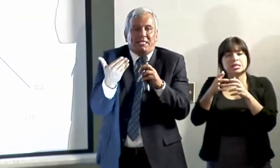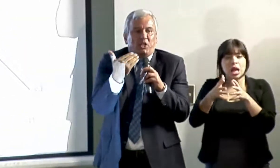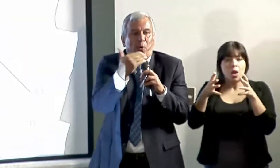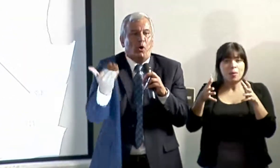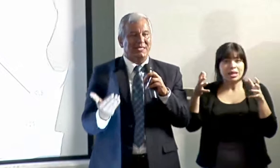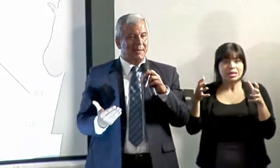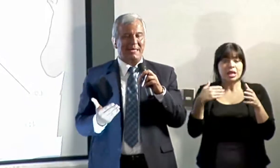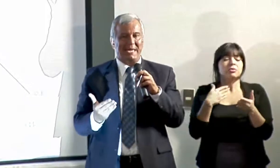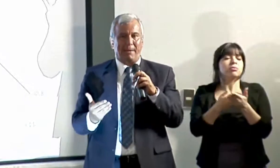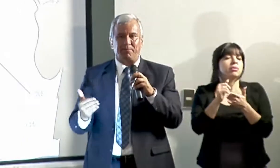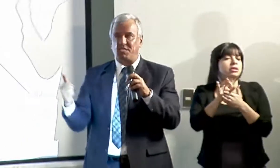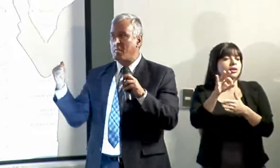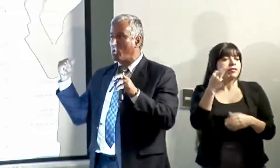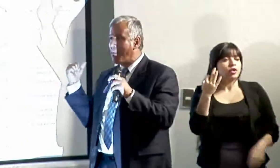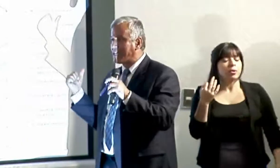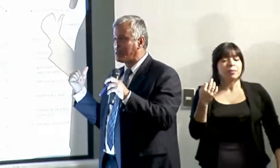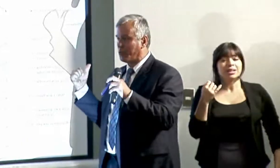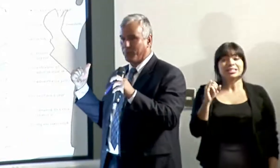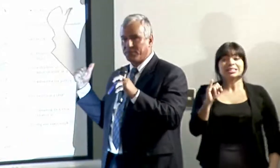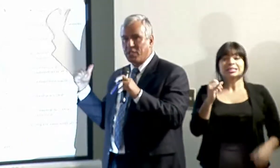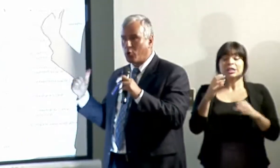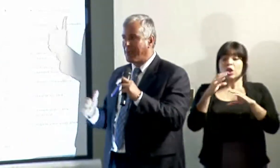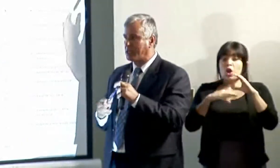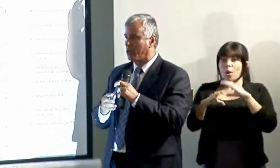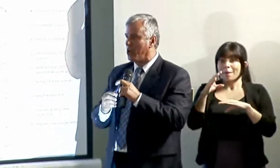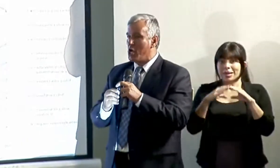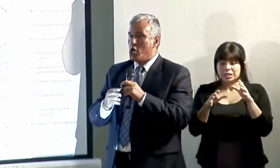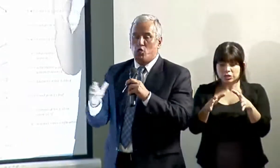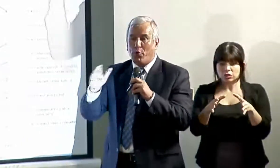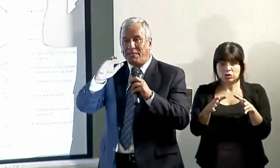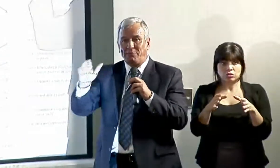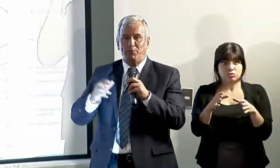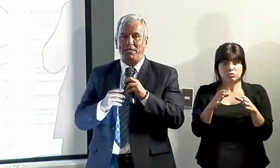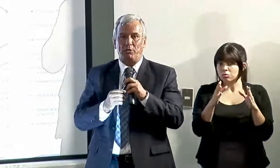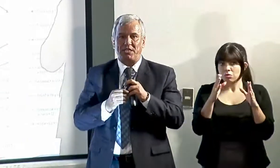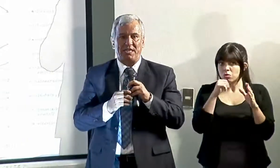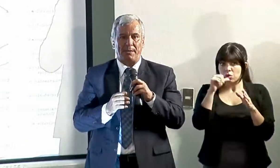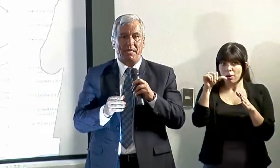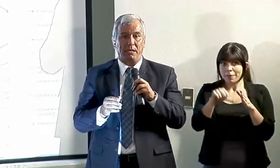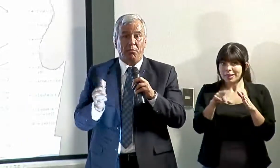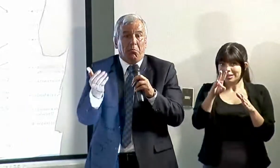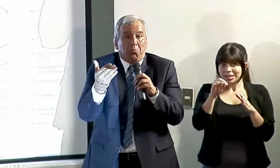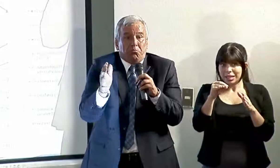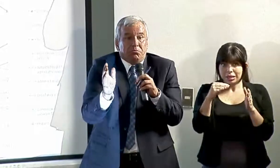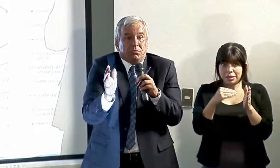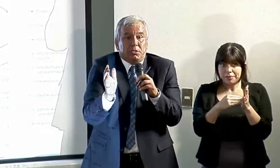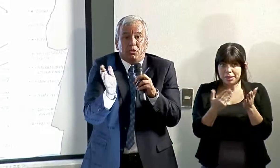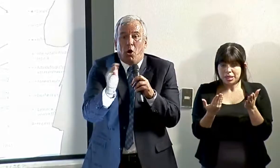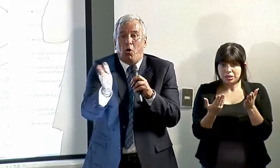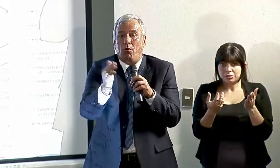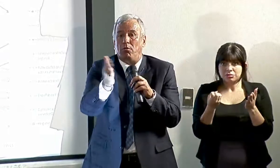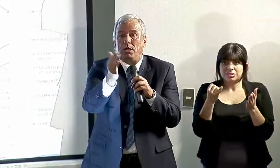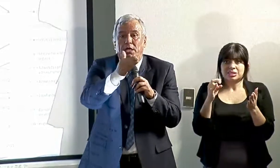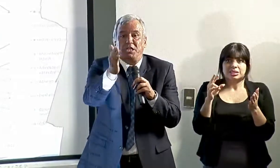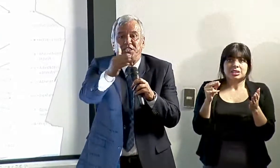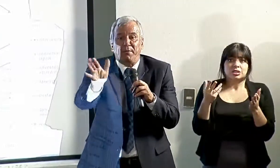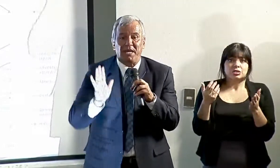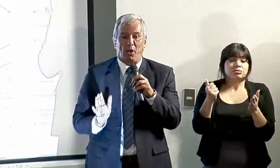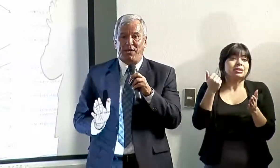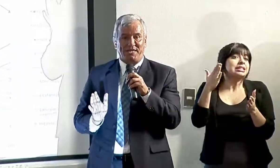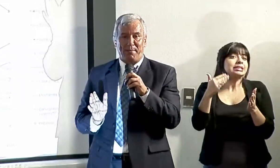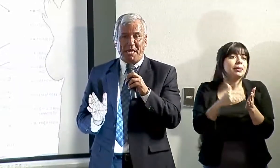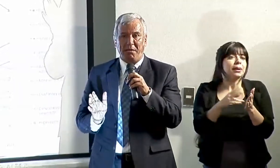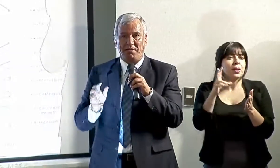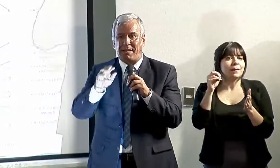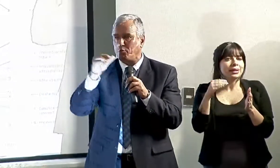aumentando. Se los pongo de esta manera, si en comercio no hubiésemos perdido 70.000, sino